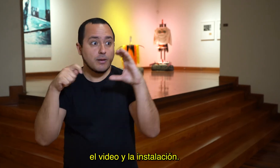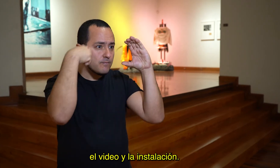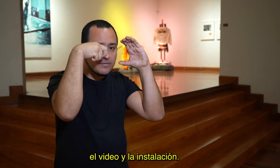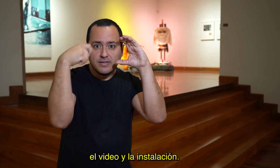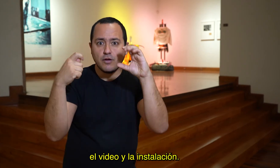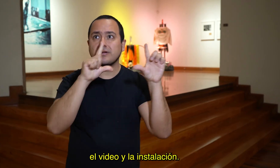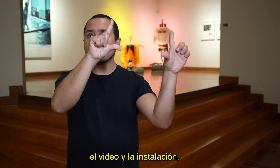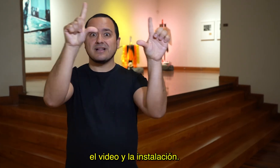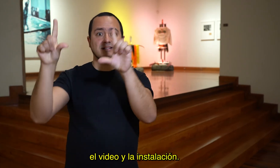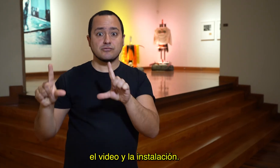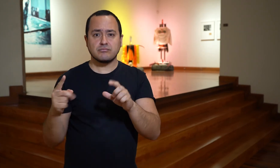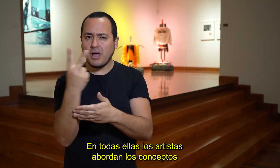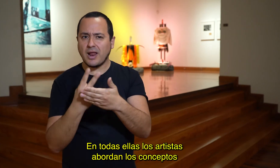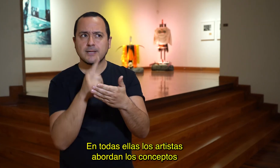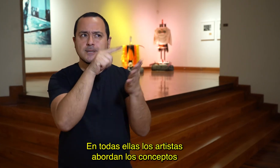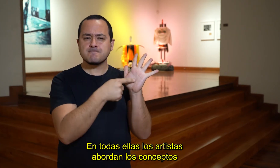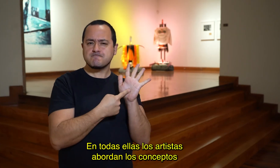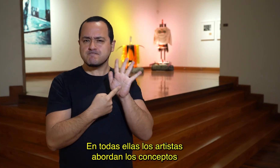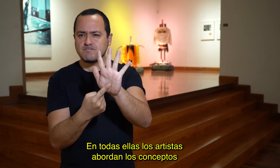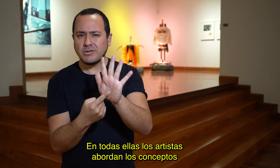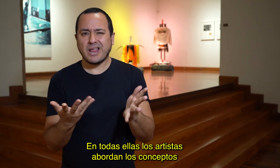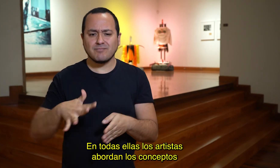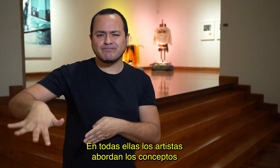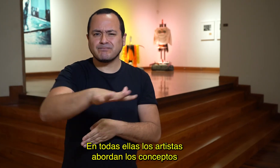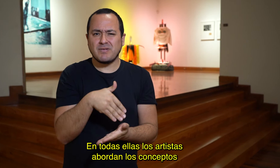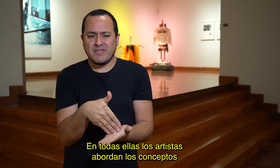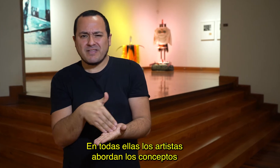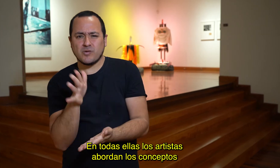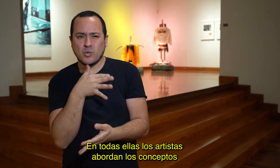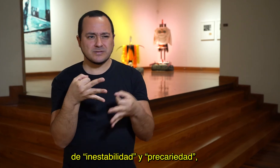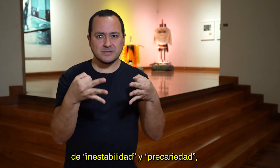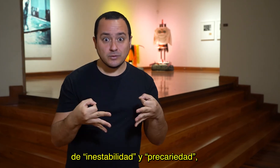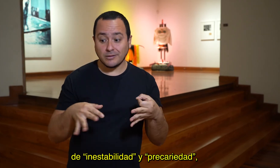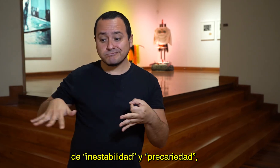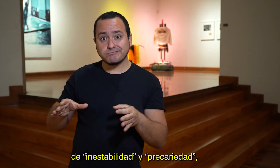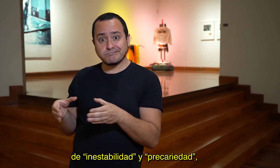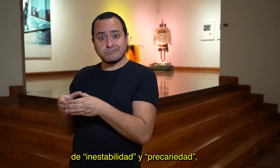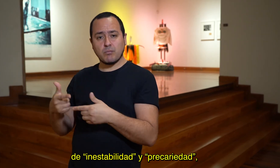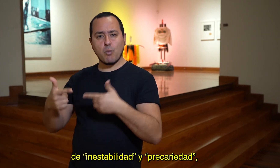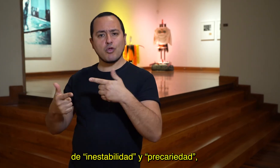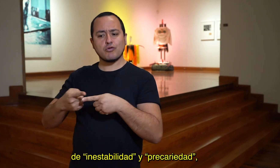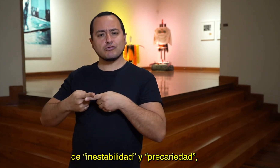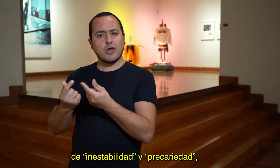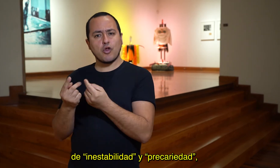el video y la instalación. En todas ellas los artistas abordan los conceptos de inestabilidad y precariedad,